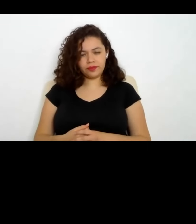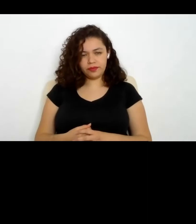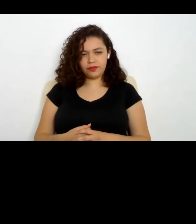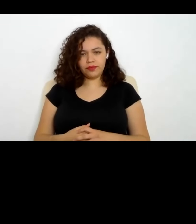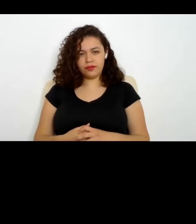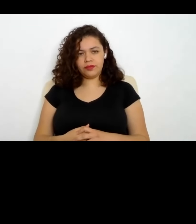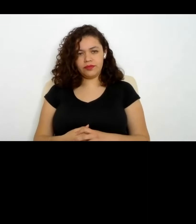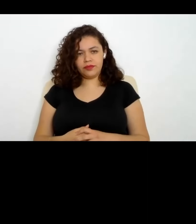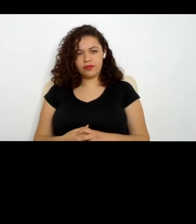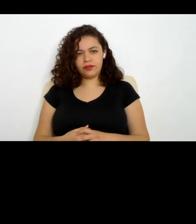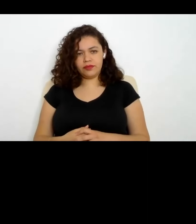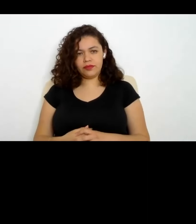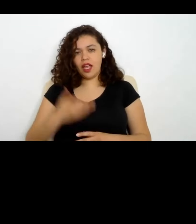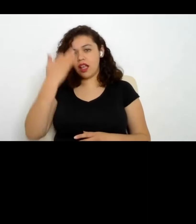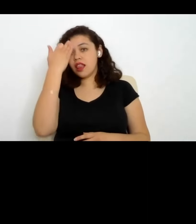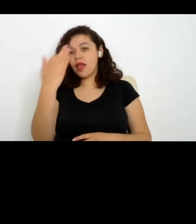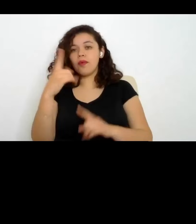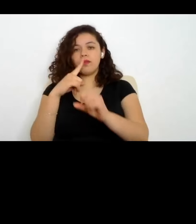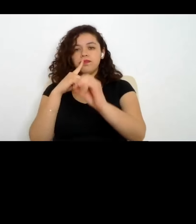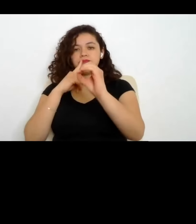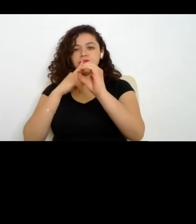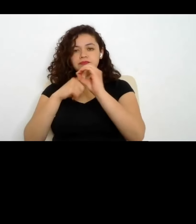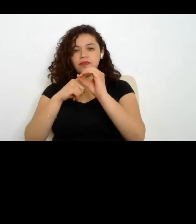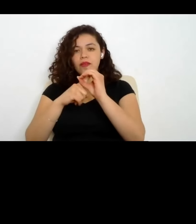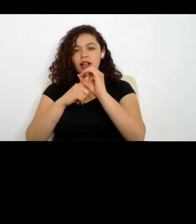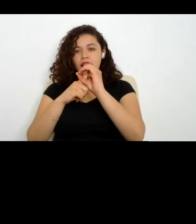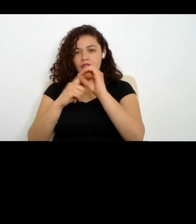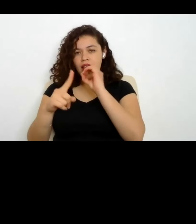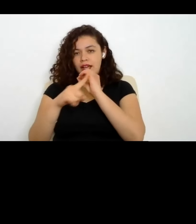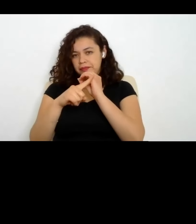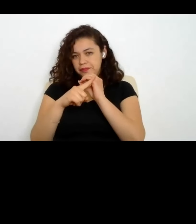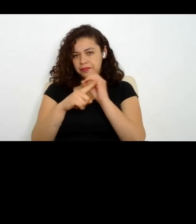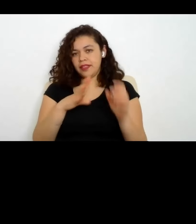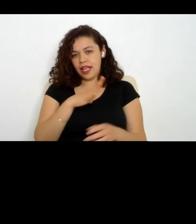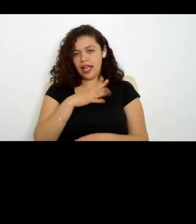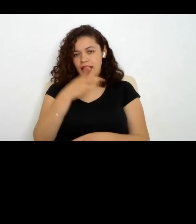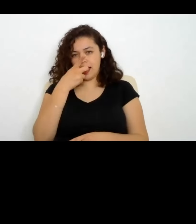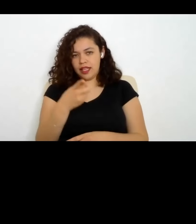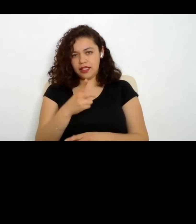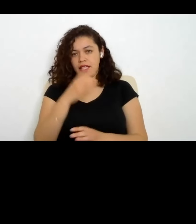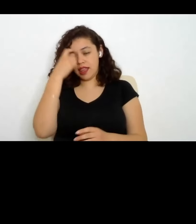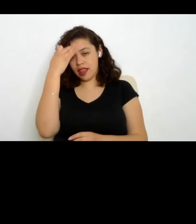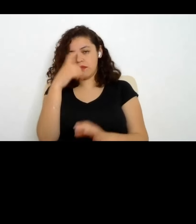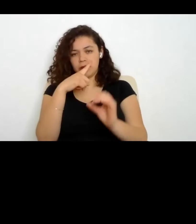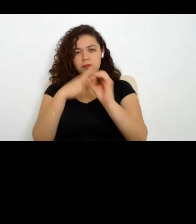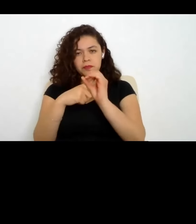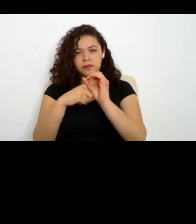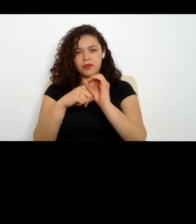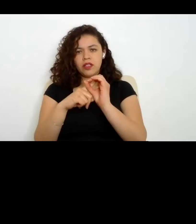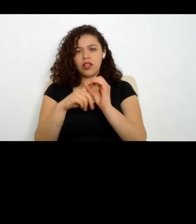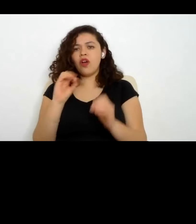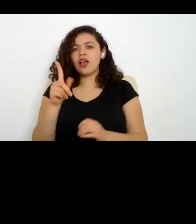hay un periodo de bloqueo que marca la ley también, que el periodo de bloqueo lo que significa es, ok, no los